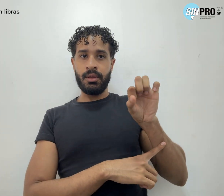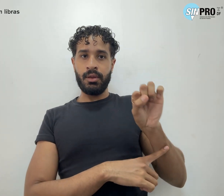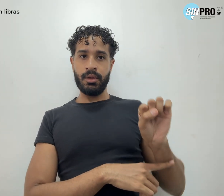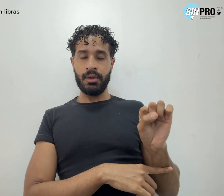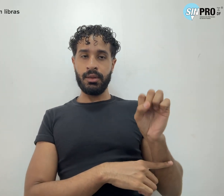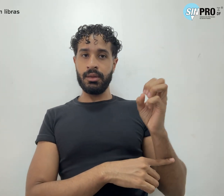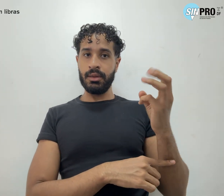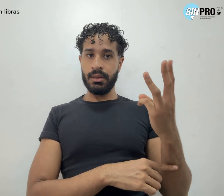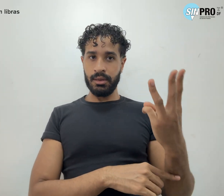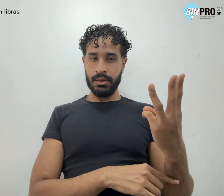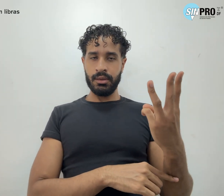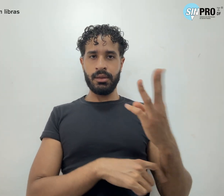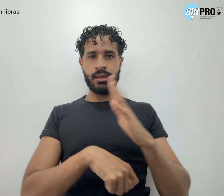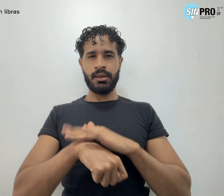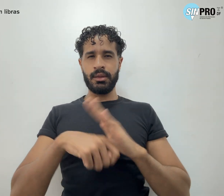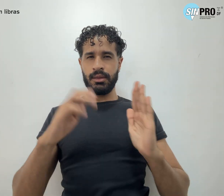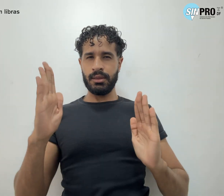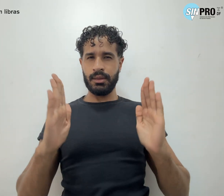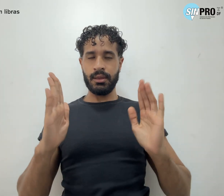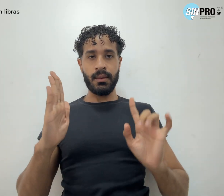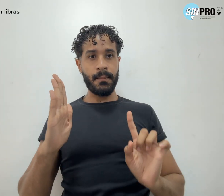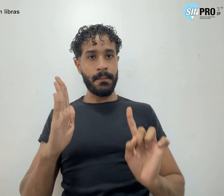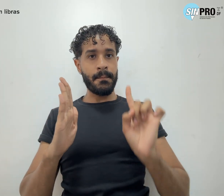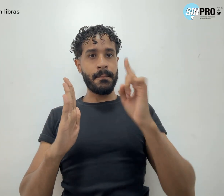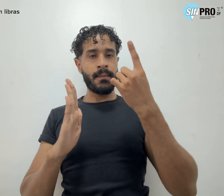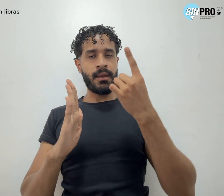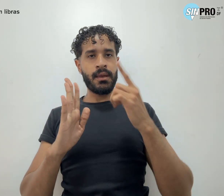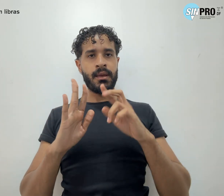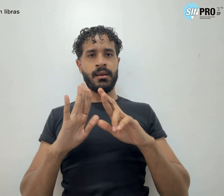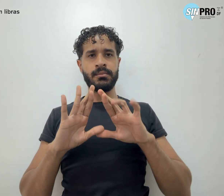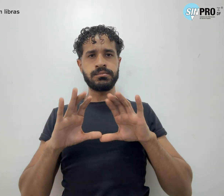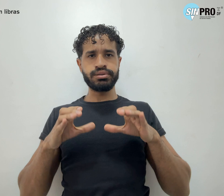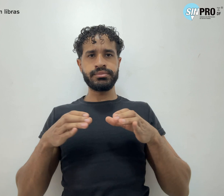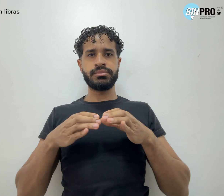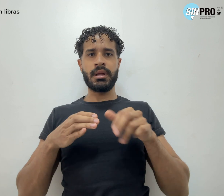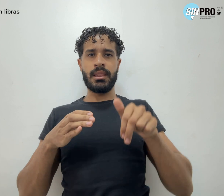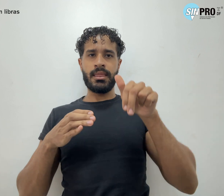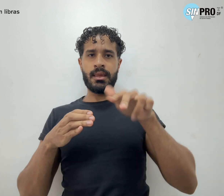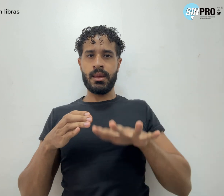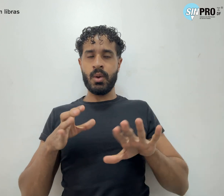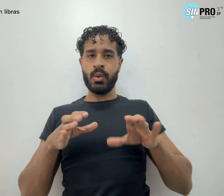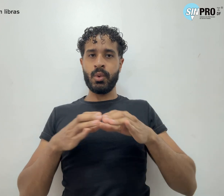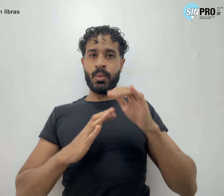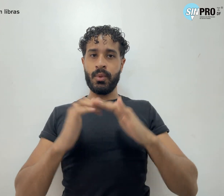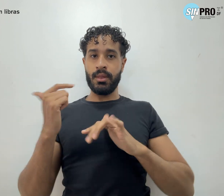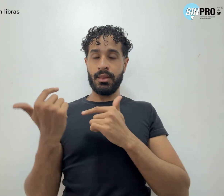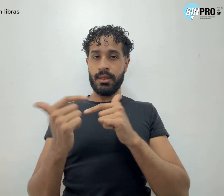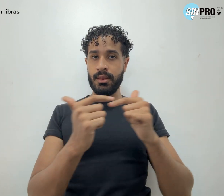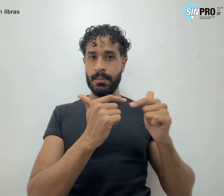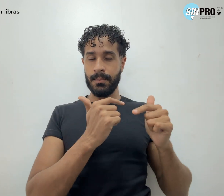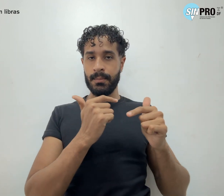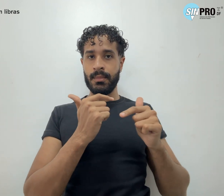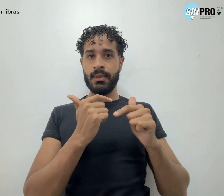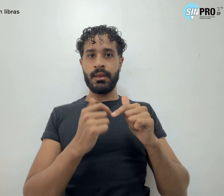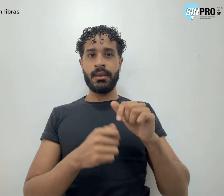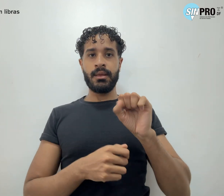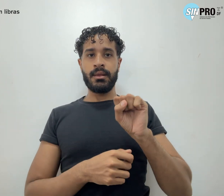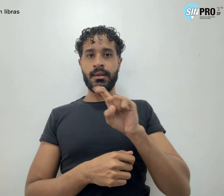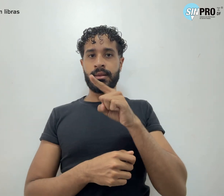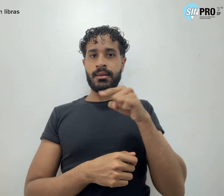1983, durante o primeiro Congresso Nacional da Classe Trabalhadora, em São Bernardo, a